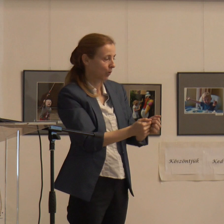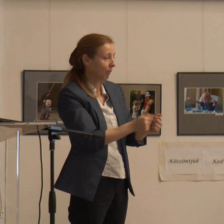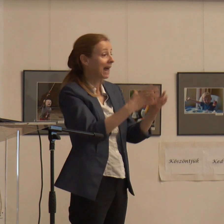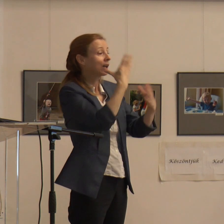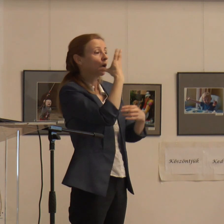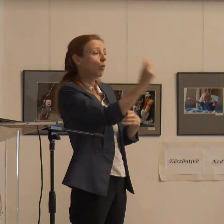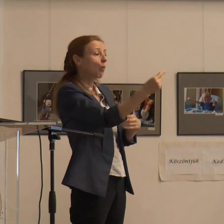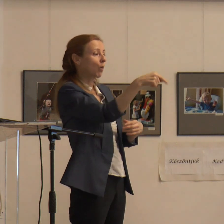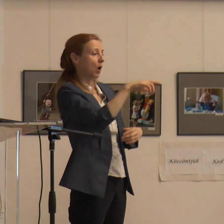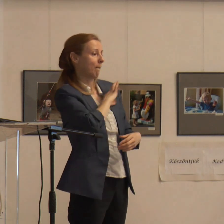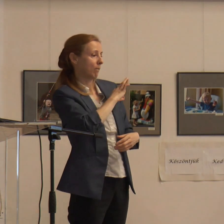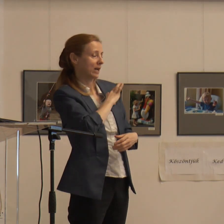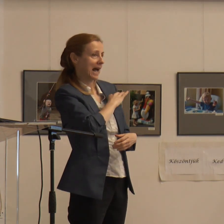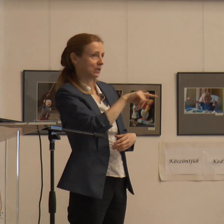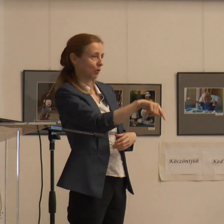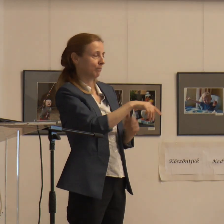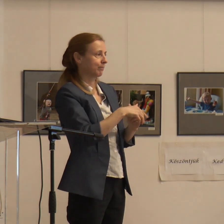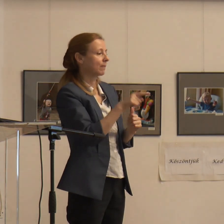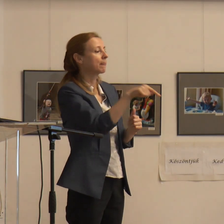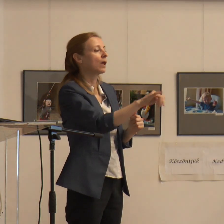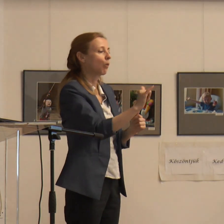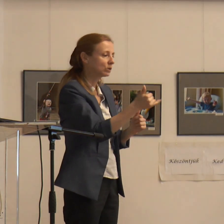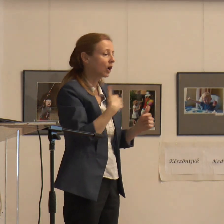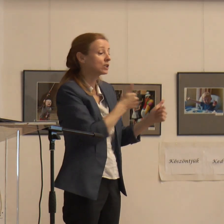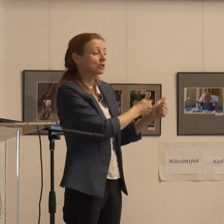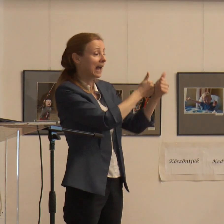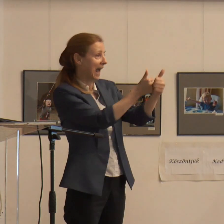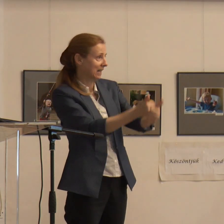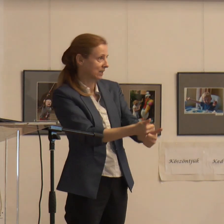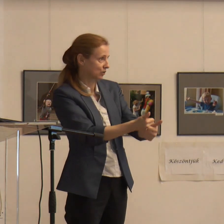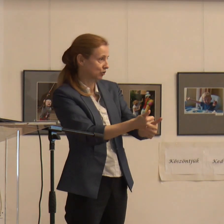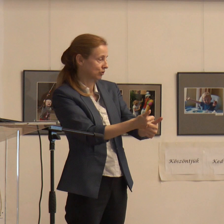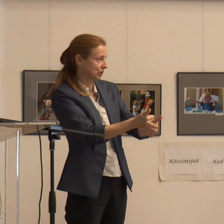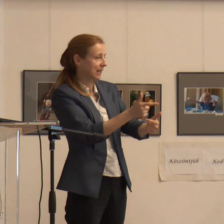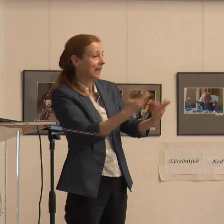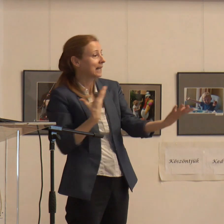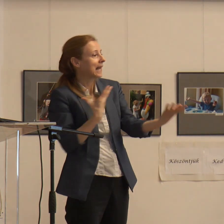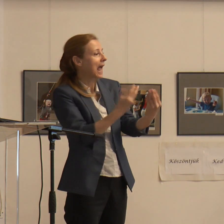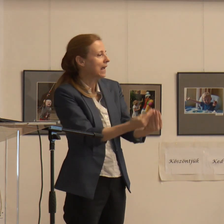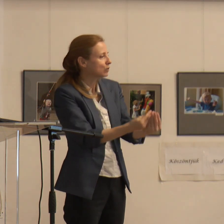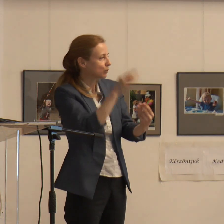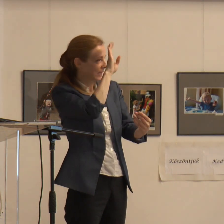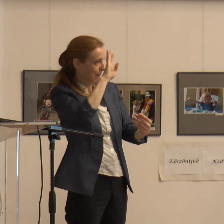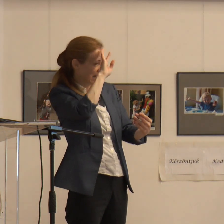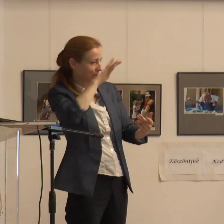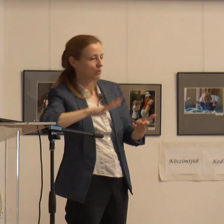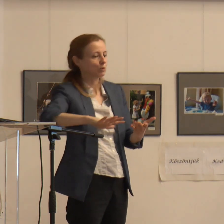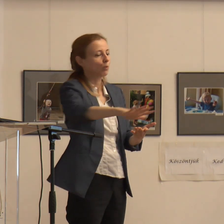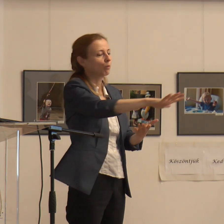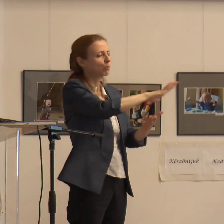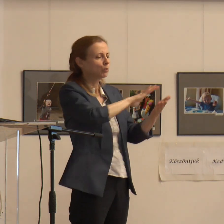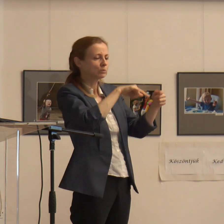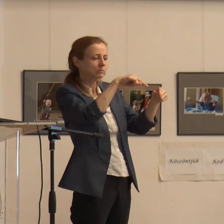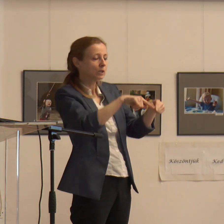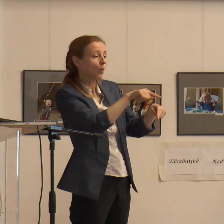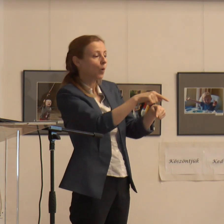A gólya barátomat. Oda is elkísért. Együtt ábrándoztunk a puszta legmélyén. Ő